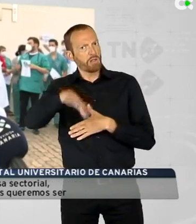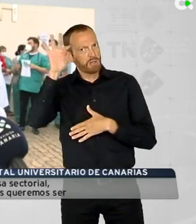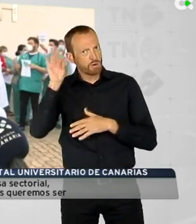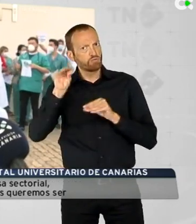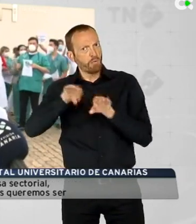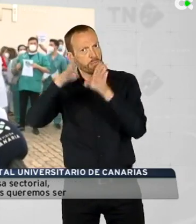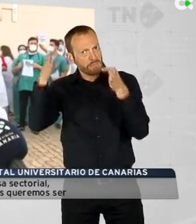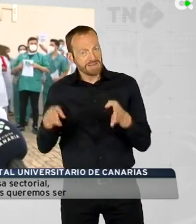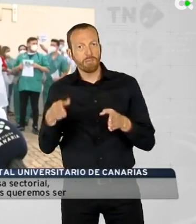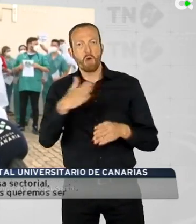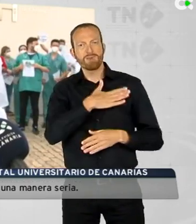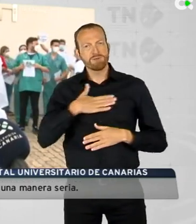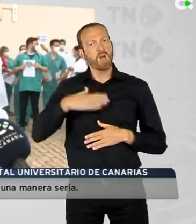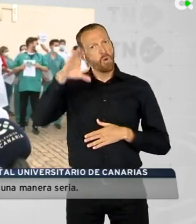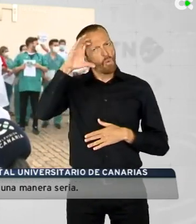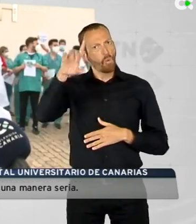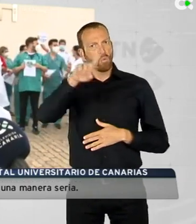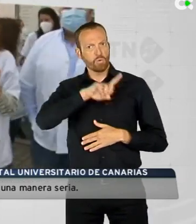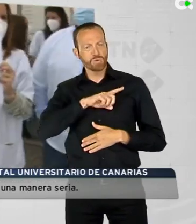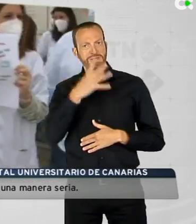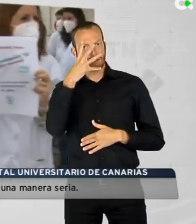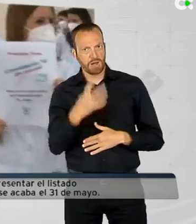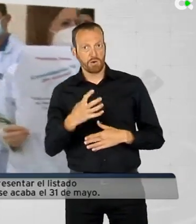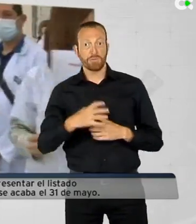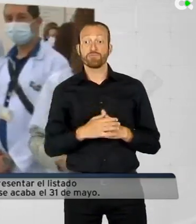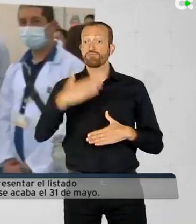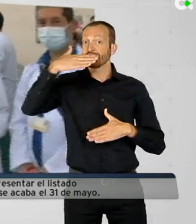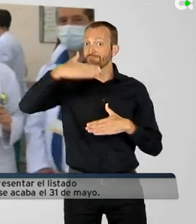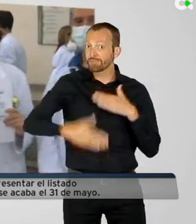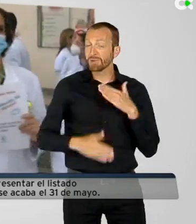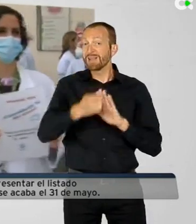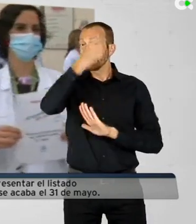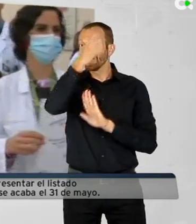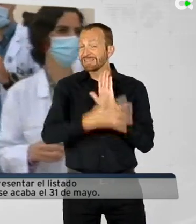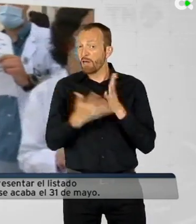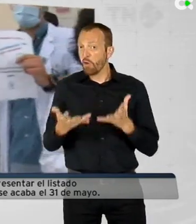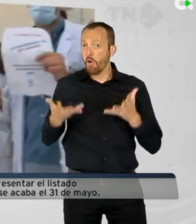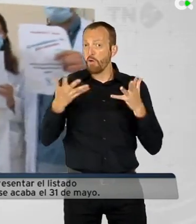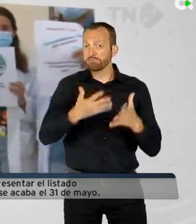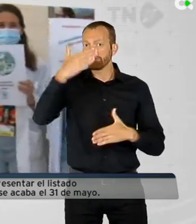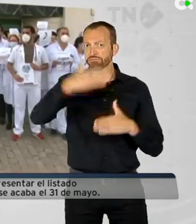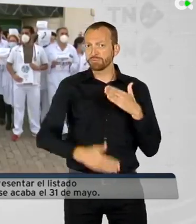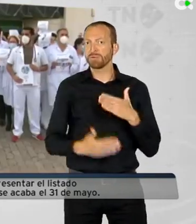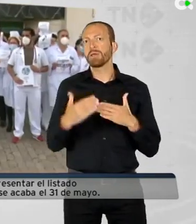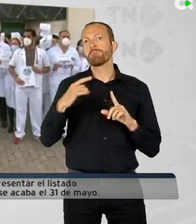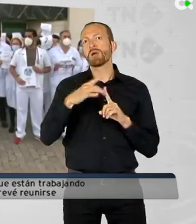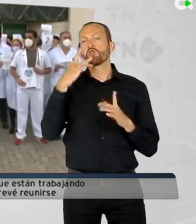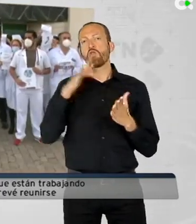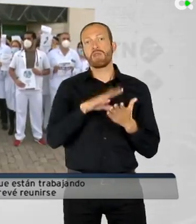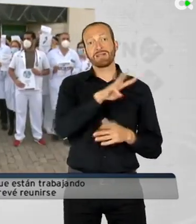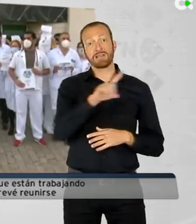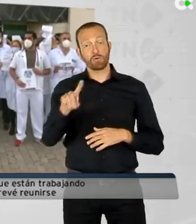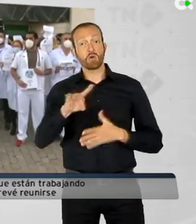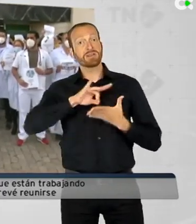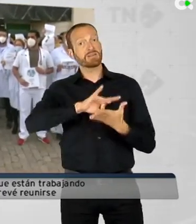en mesa sectorial, pero nosotros queremos ser escuchados de una manera seria. El plazo para presentar el listado de plazas ofertadas se acaba el 31 de mayo. El Servicio